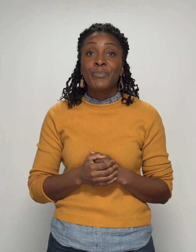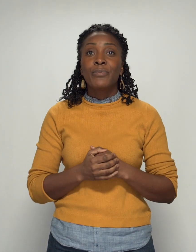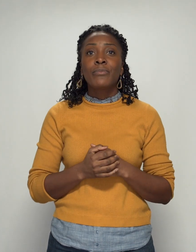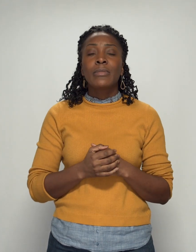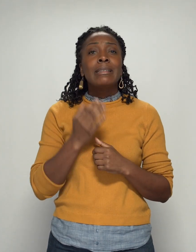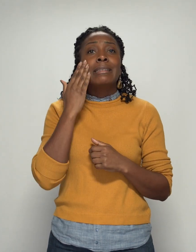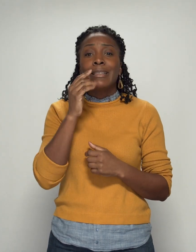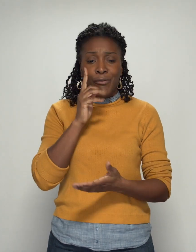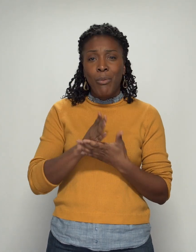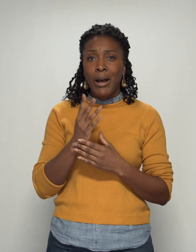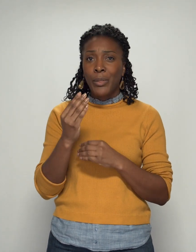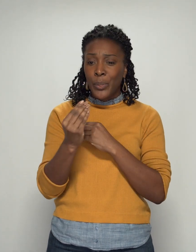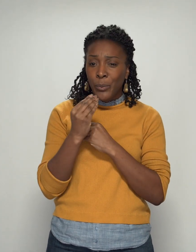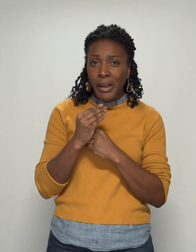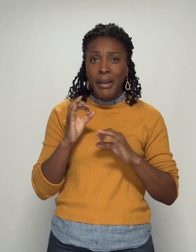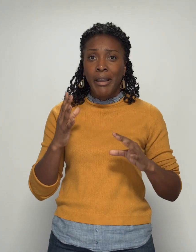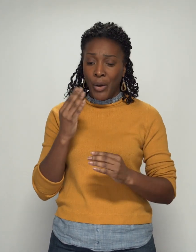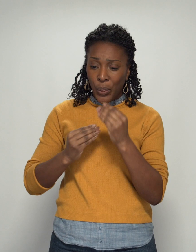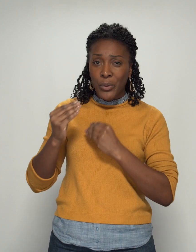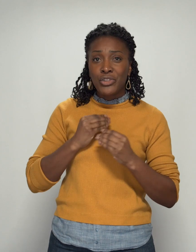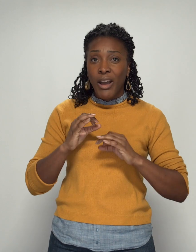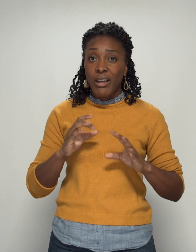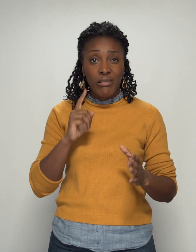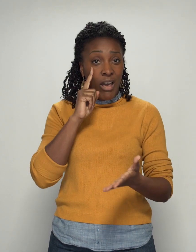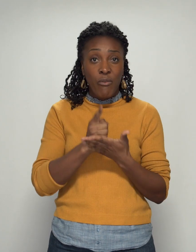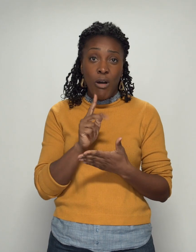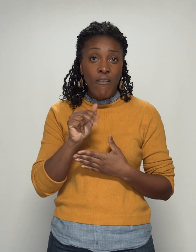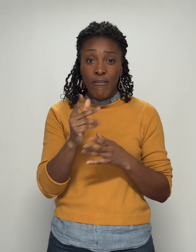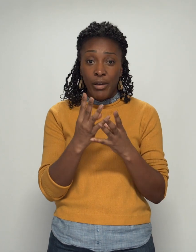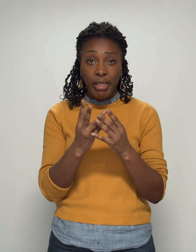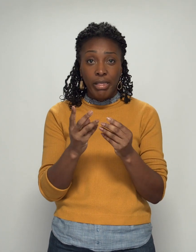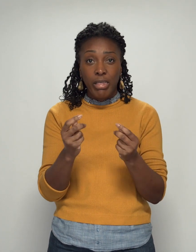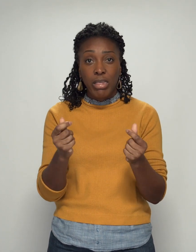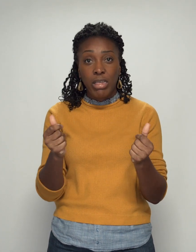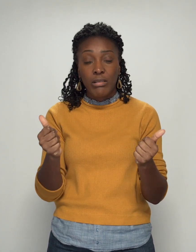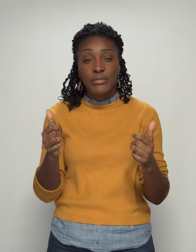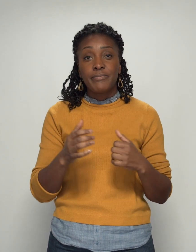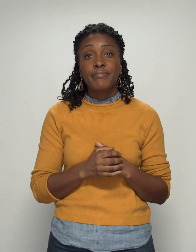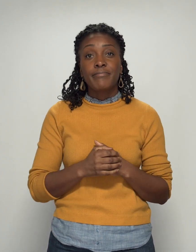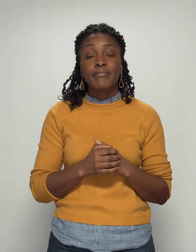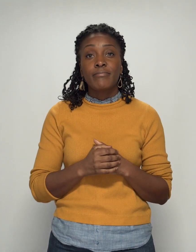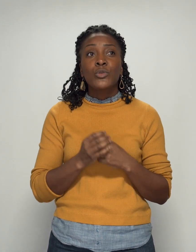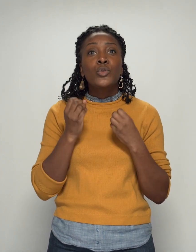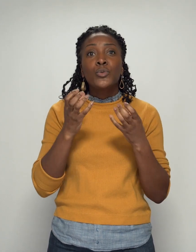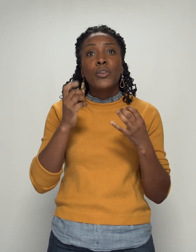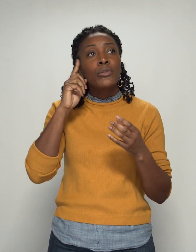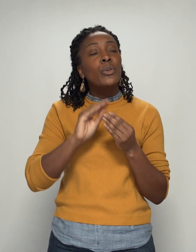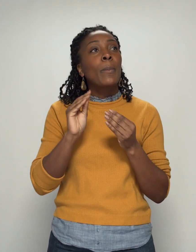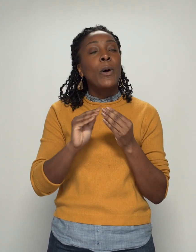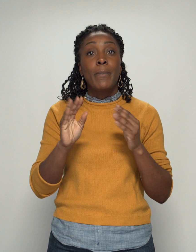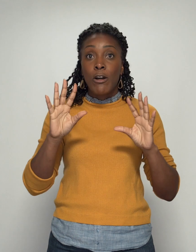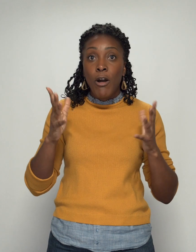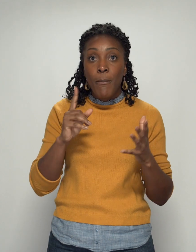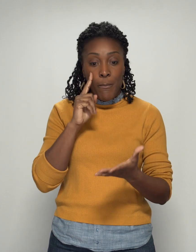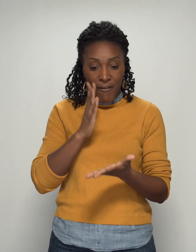temps. Une foi qui n'est pas nourrie, qui n'est pas entretenue, est appelée à mourir. Et la question qui revient souvent, c'est comment je